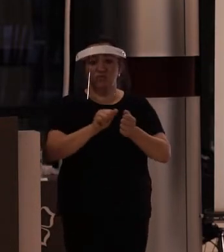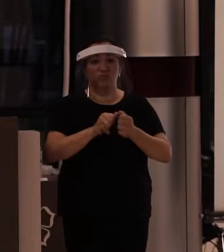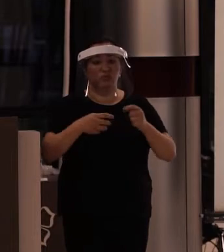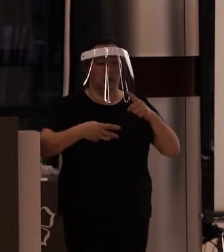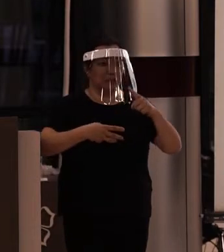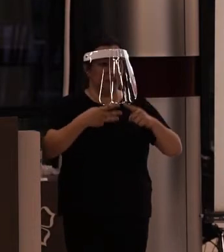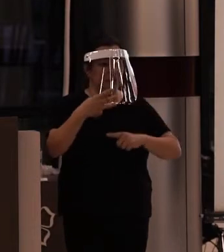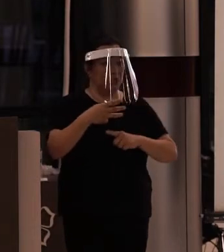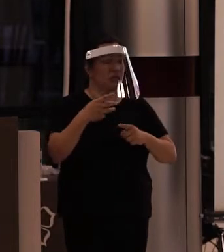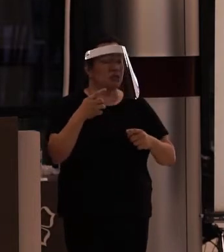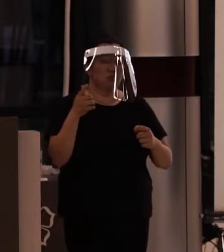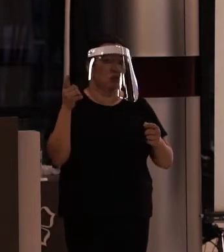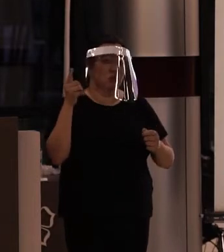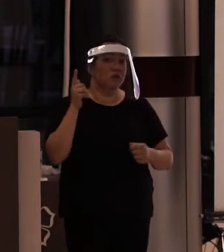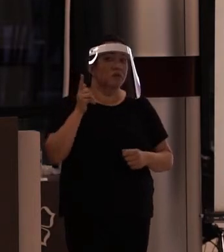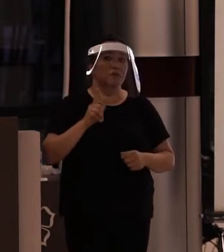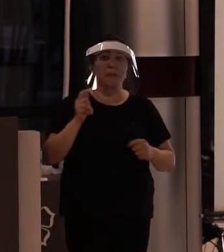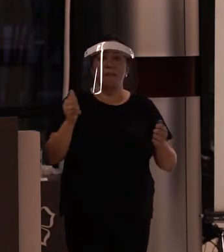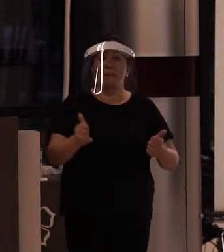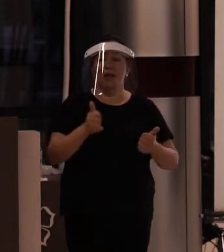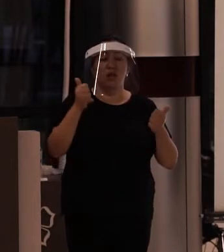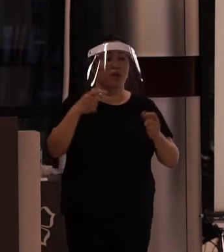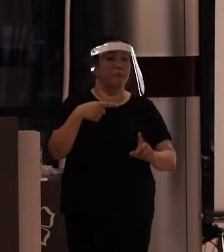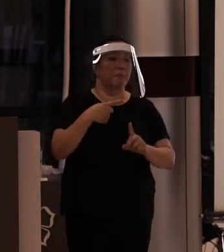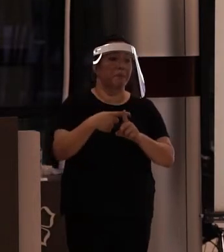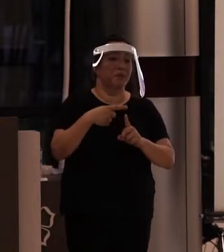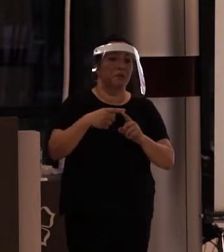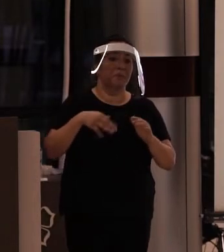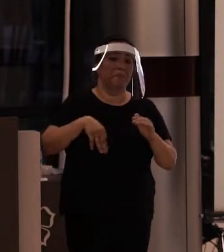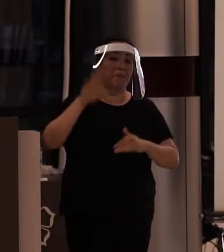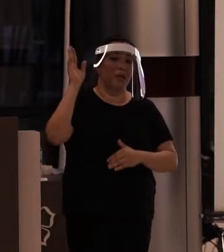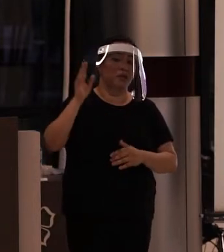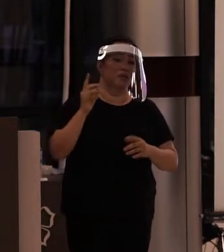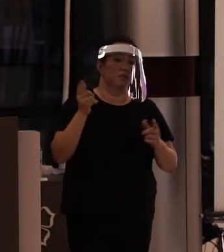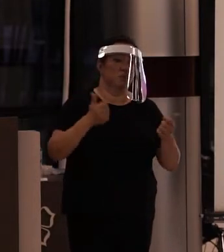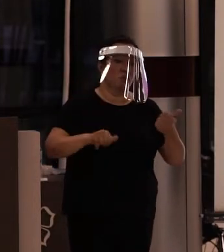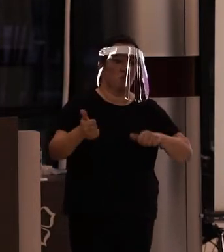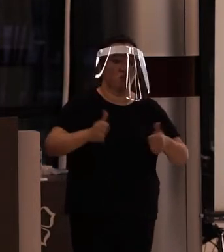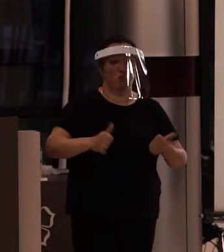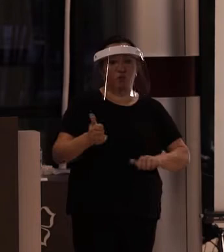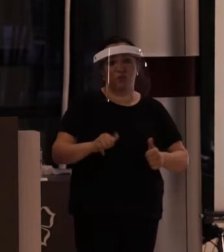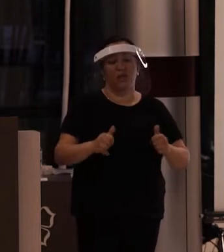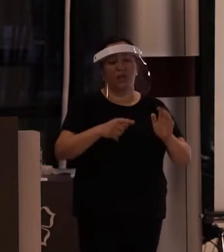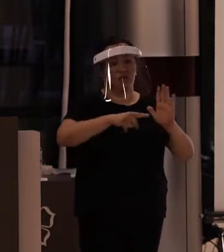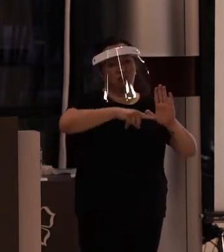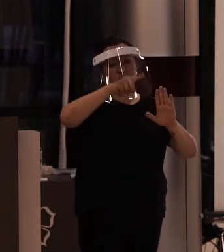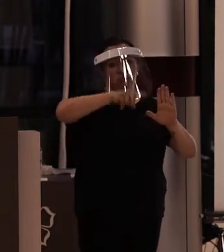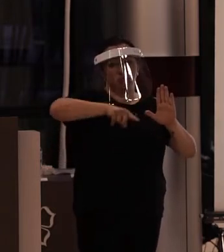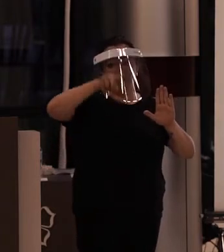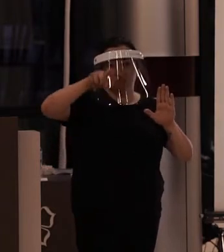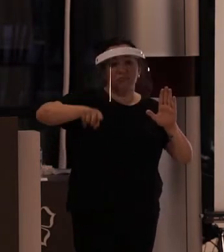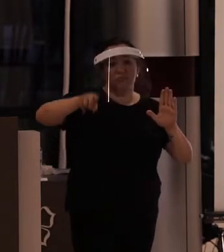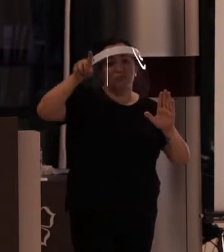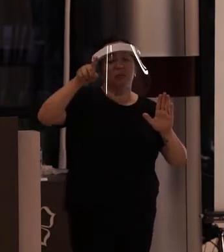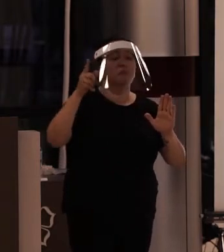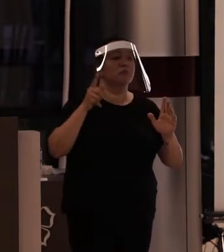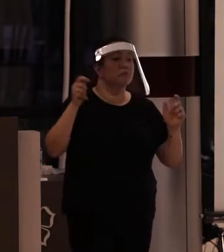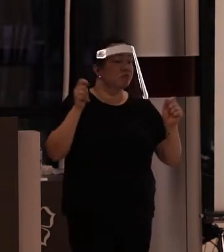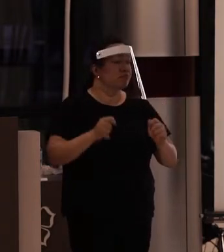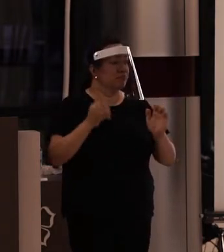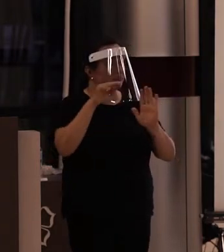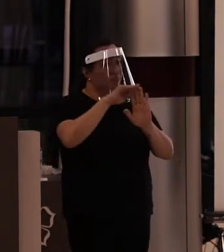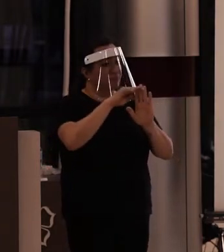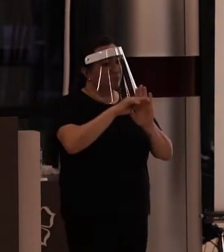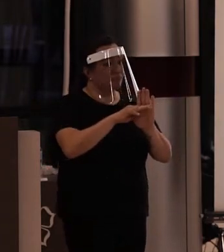você tem uma taxa de melhoria, vai aumentar em muito o nosso indicador de disponibilidade, vai aumentar muito o